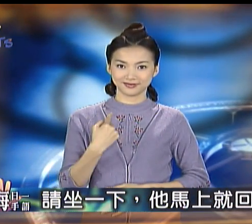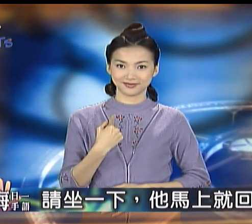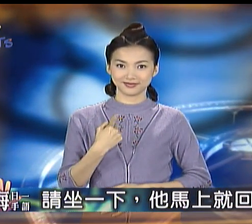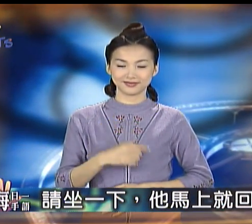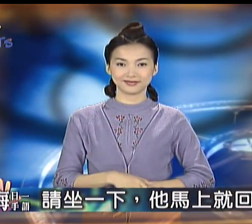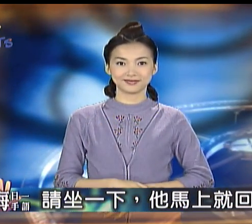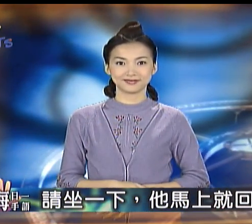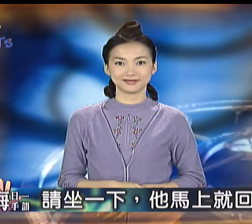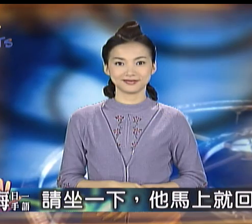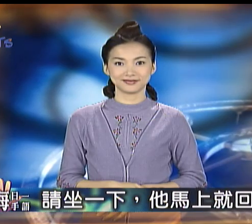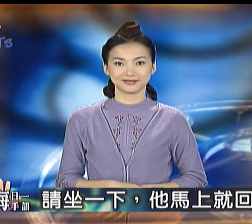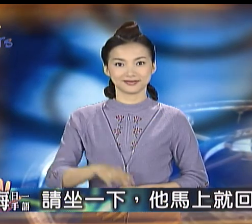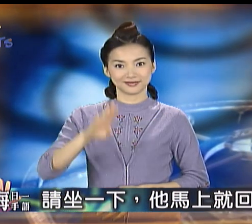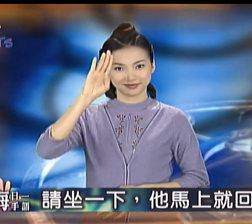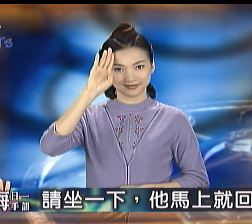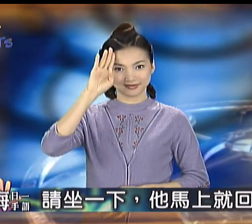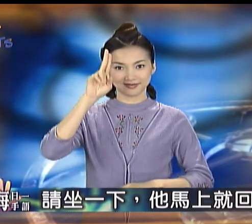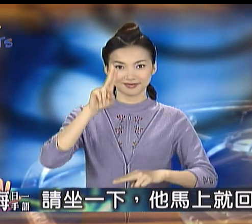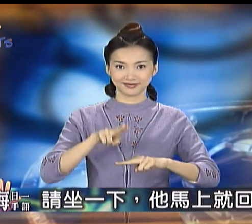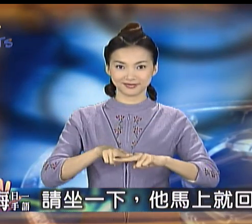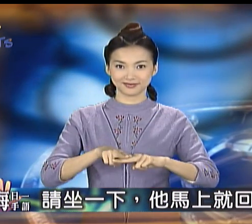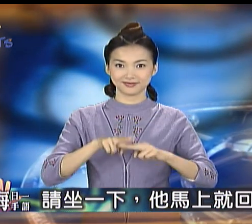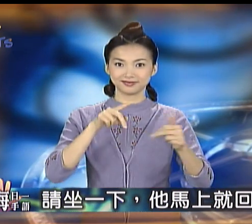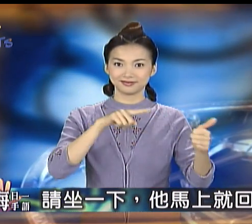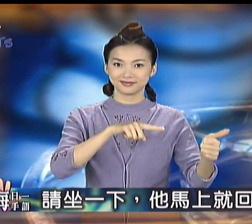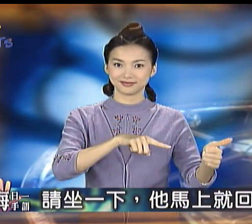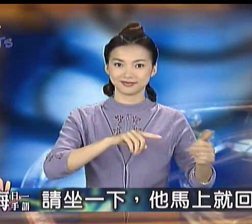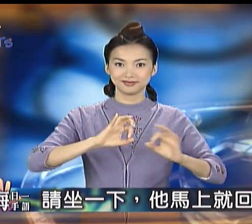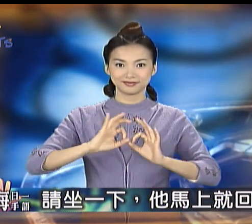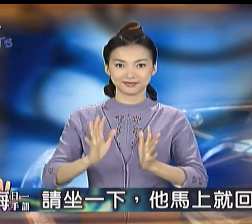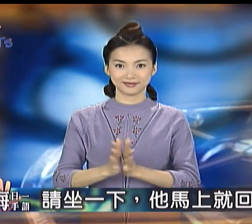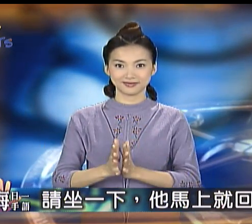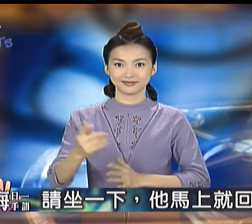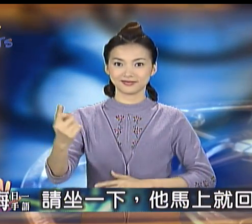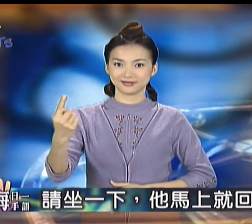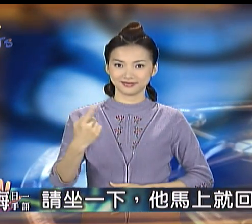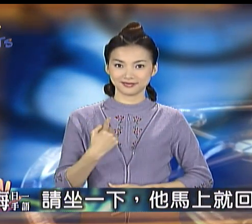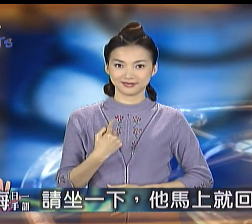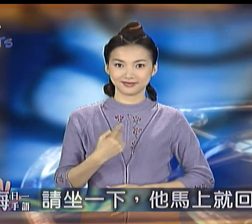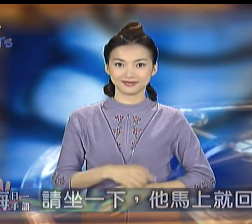回来。请坐一下，他马上就回来。